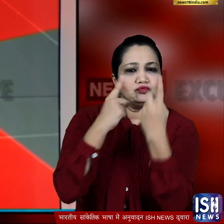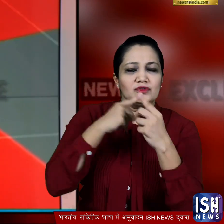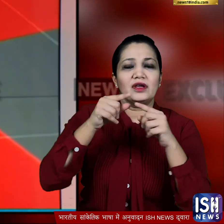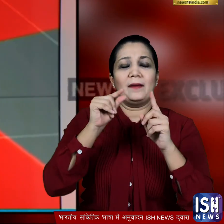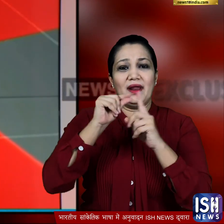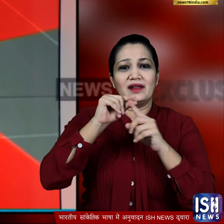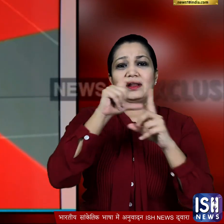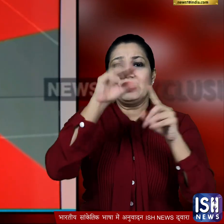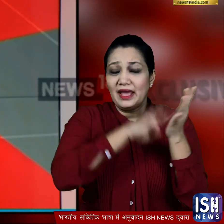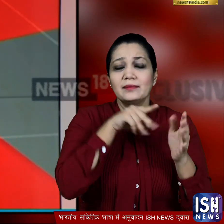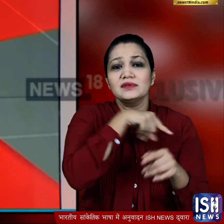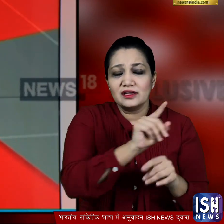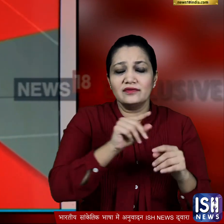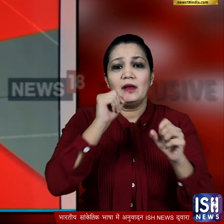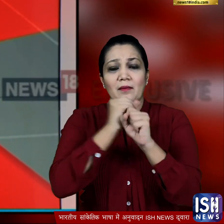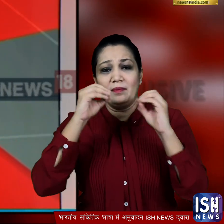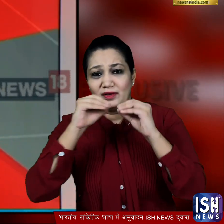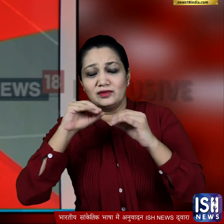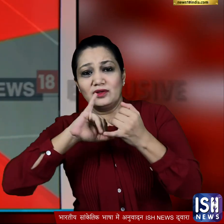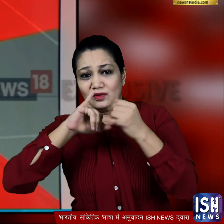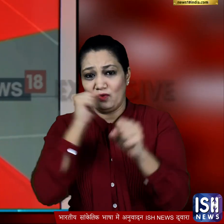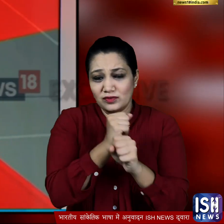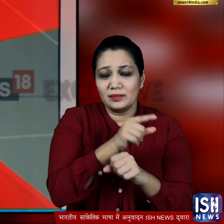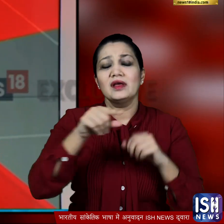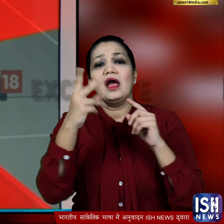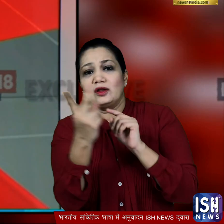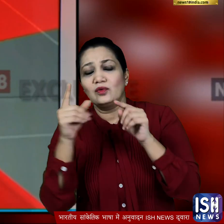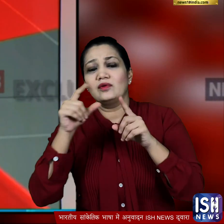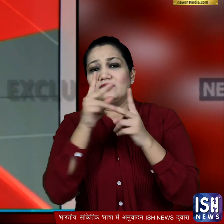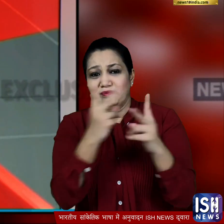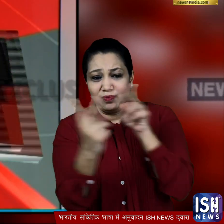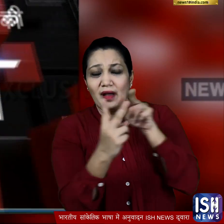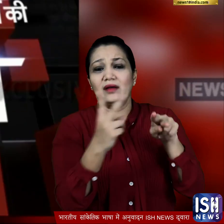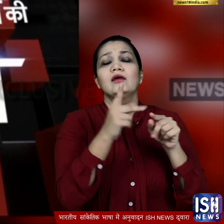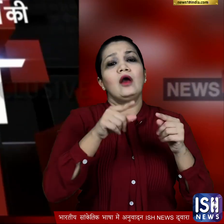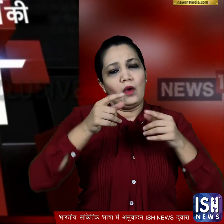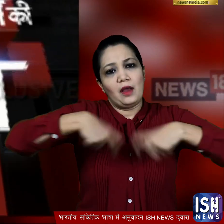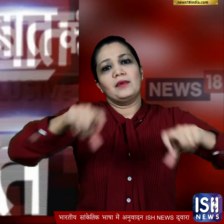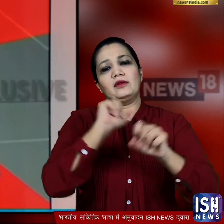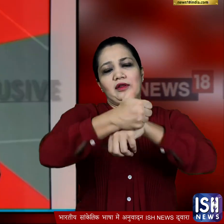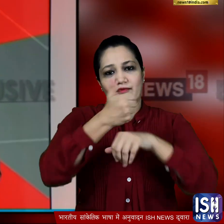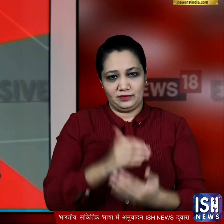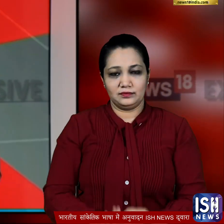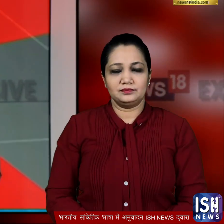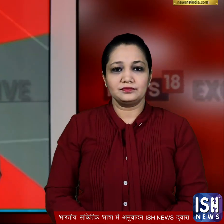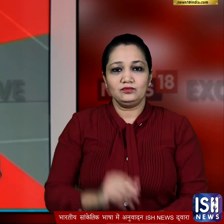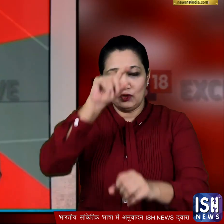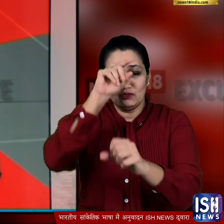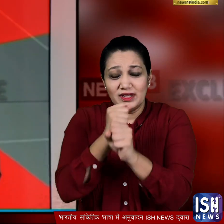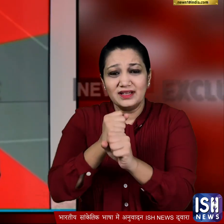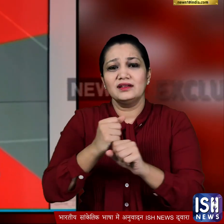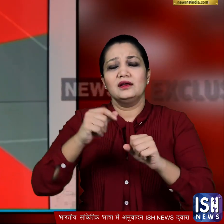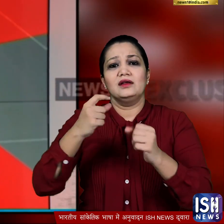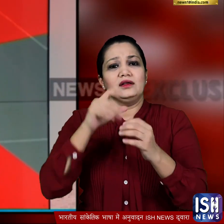जांच के लिए प्रयागराज के डीएम भानुचंद्र गोस्वामी और डीआईजी सर्वश्रेष्ठ त्रिपाठी ने एक कमेटी बनाई। गुजरात हाईकोर्ट ने वैक्सीनेशन पर